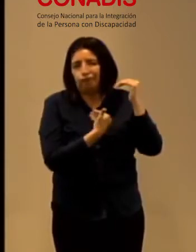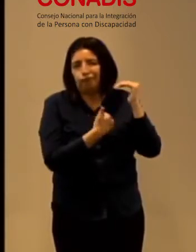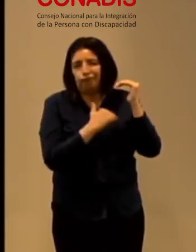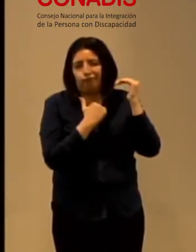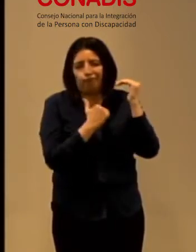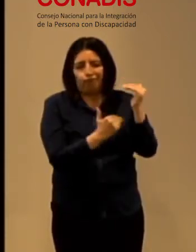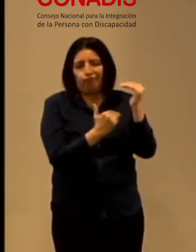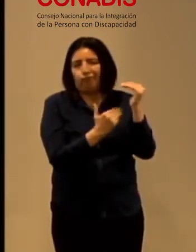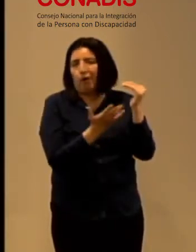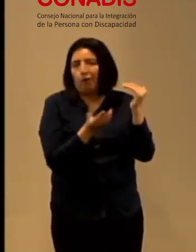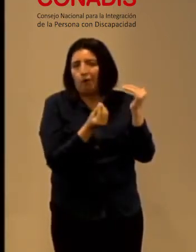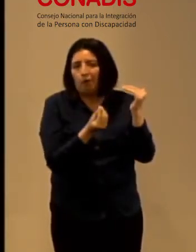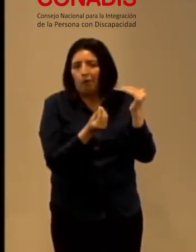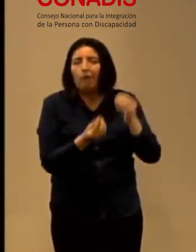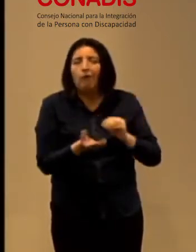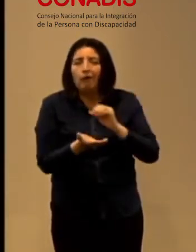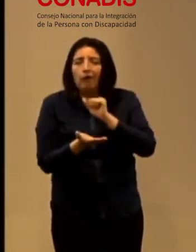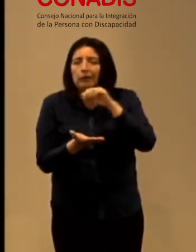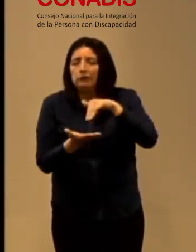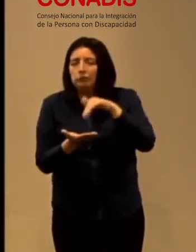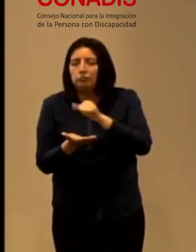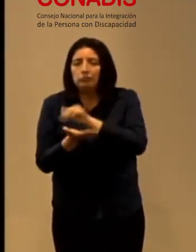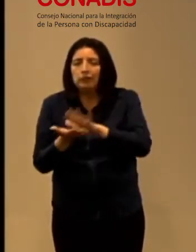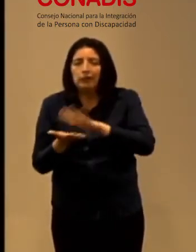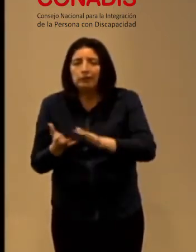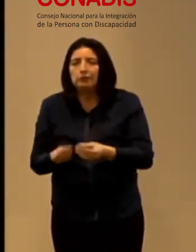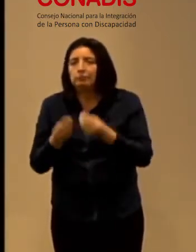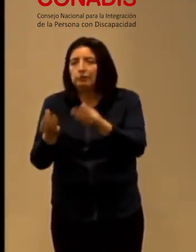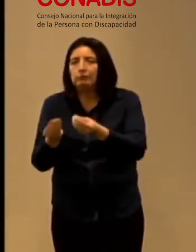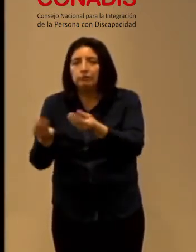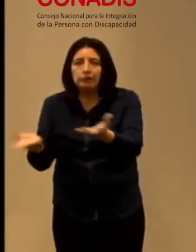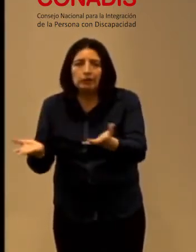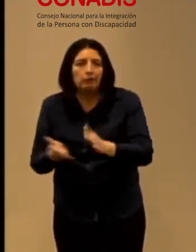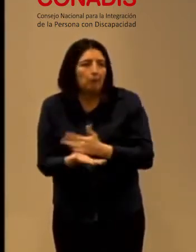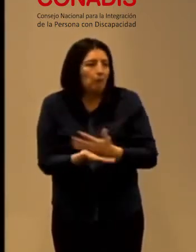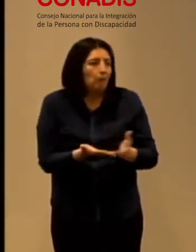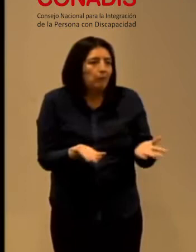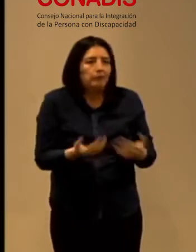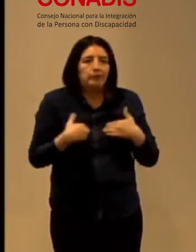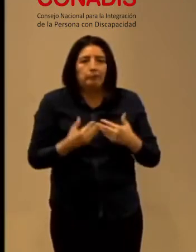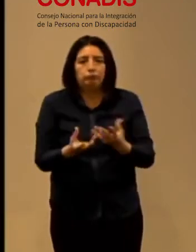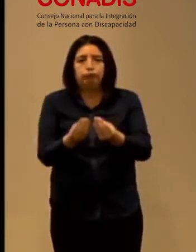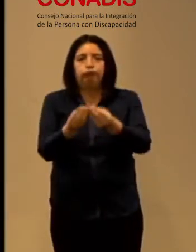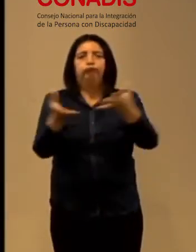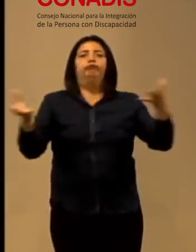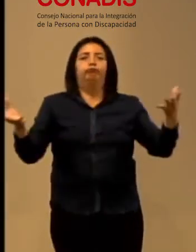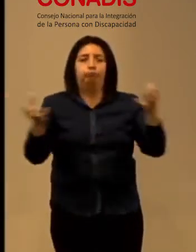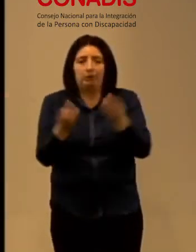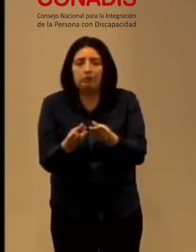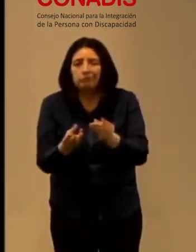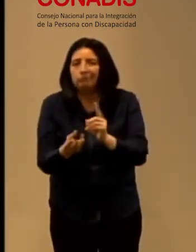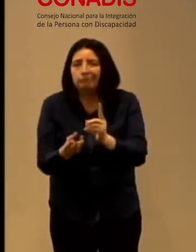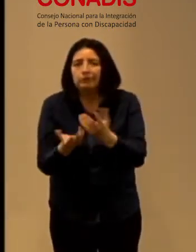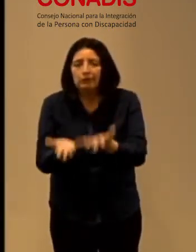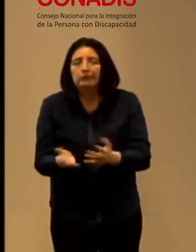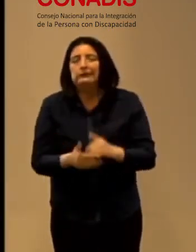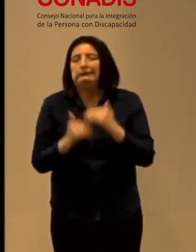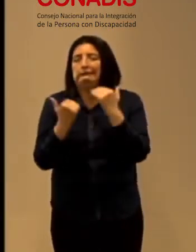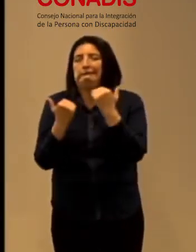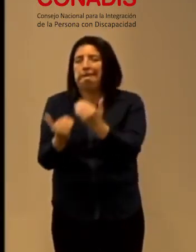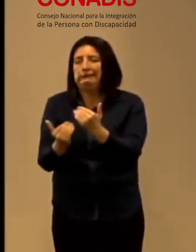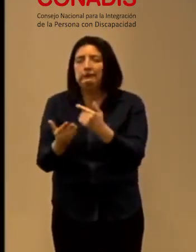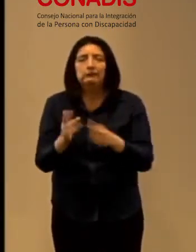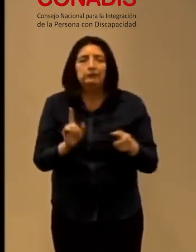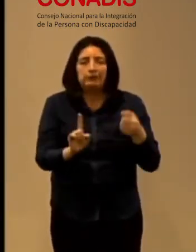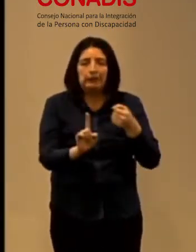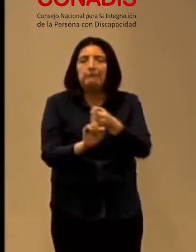limita en el tipo de becas que podemos diseñar, porque no tenemos entonces una gran demanda. Limitan el tipo de beca y limitan el